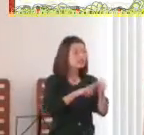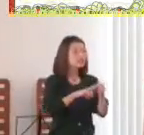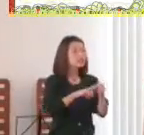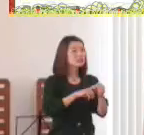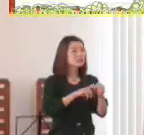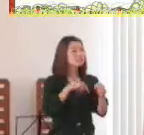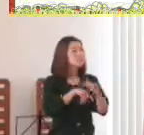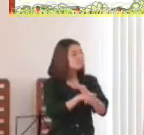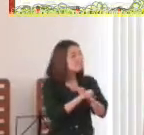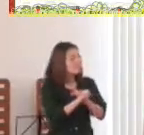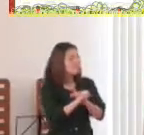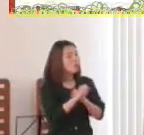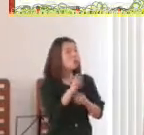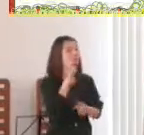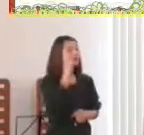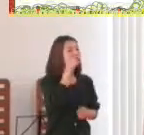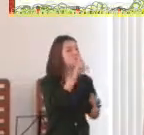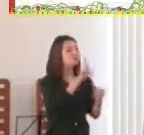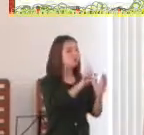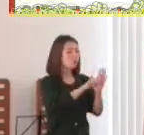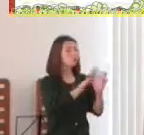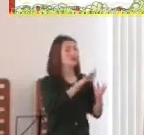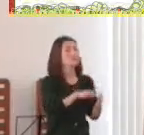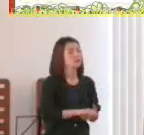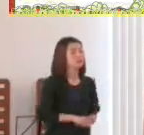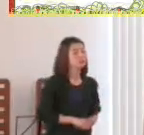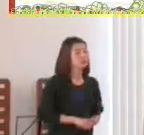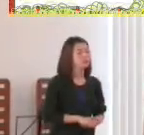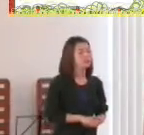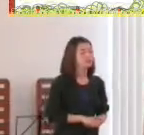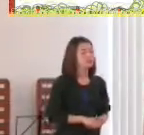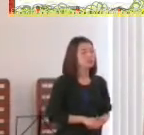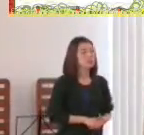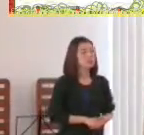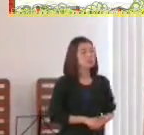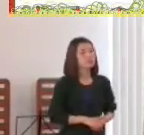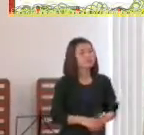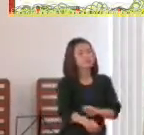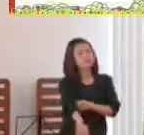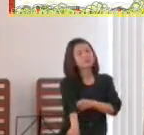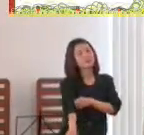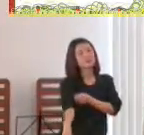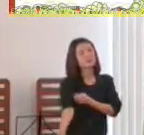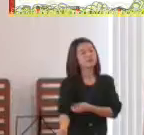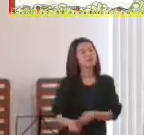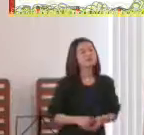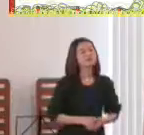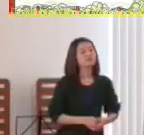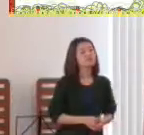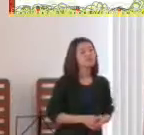ね。一緒にいてくれる人がいる。でも一緒にいてくれる人が、